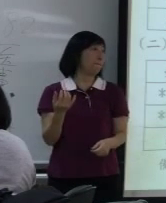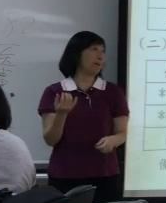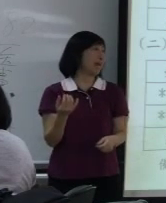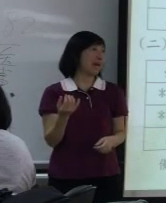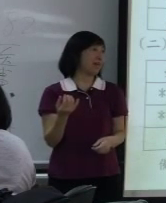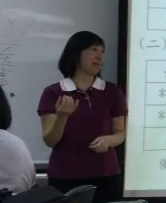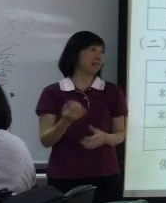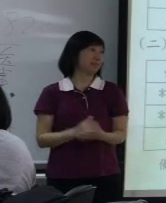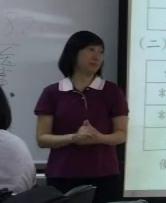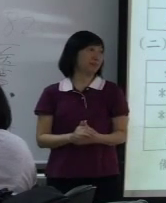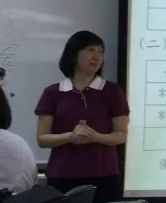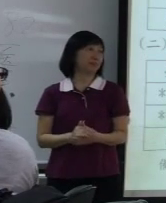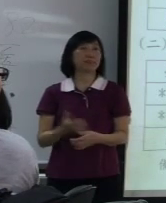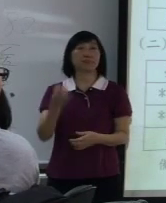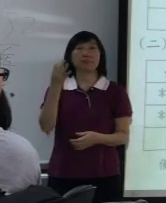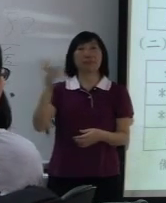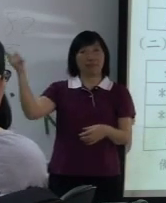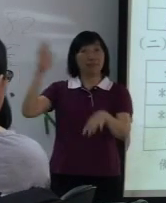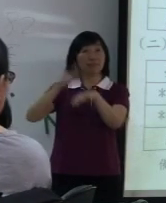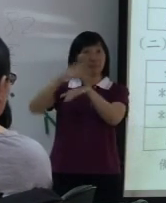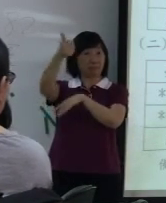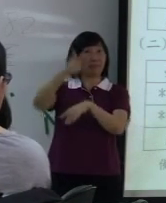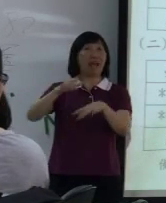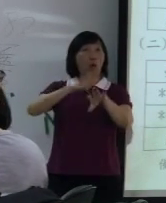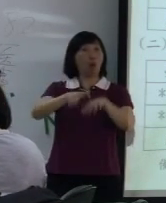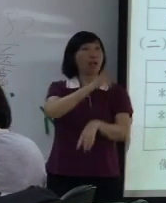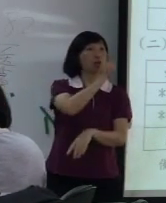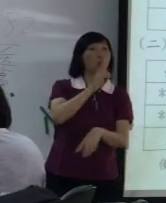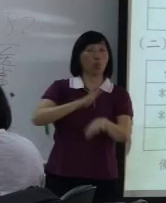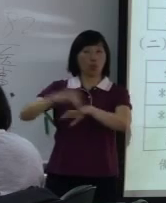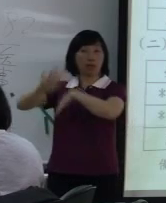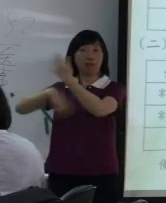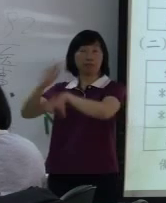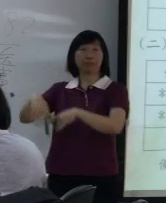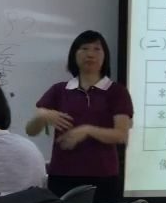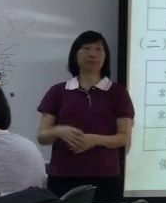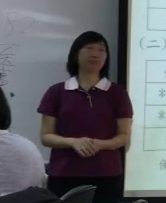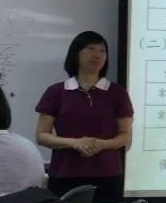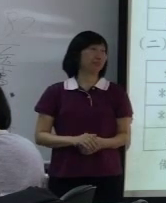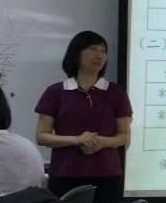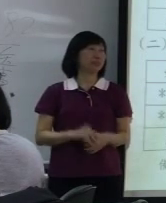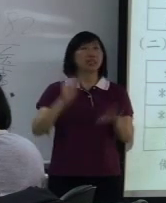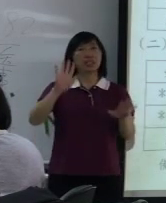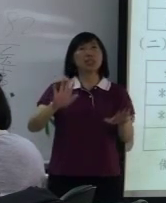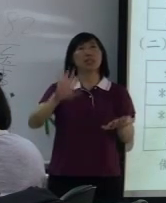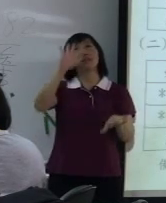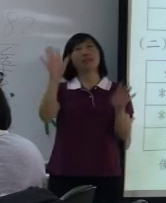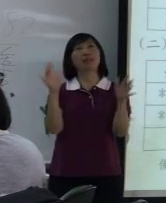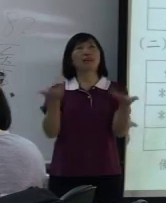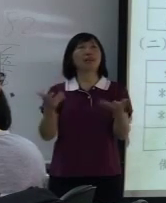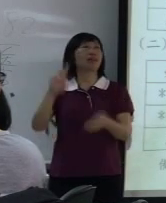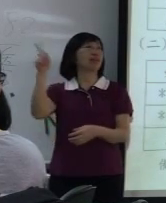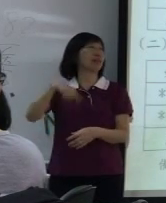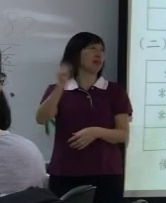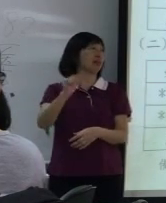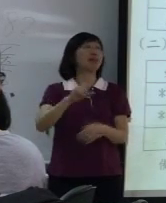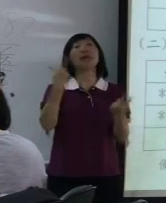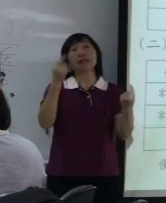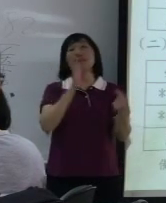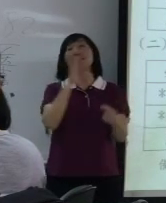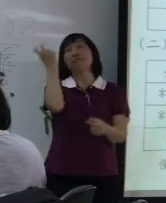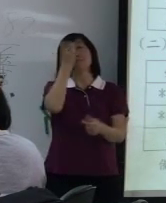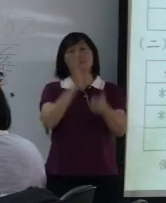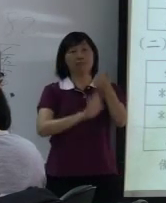哦，他很棒哦，又会讲又会答哦，哦，那今天没有来，他也是审查委